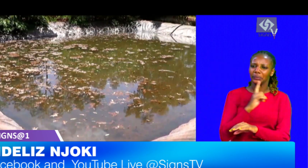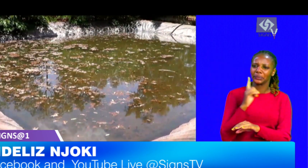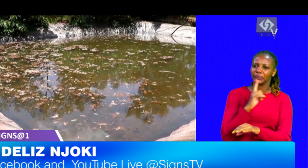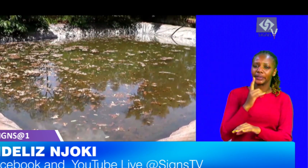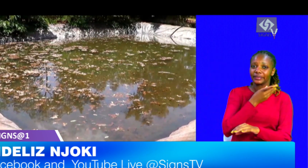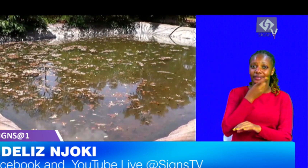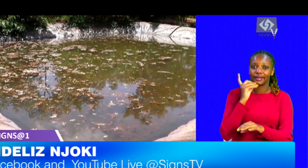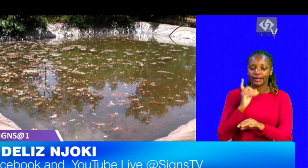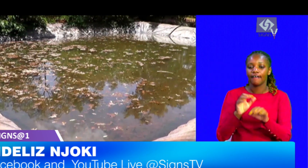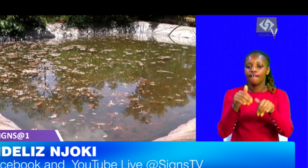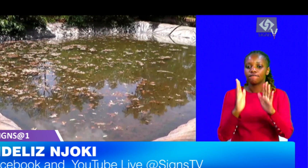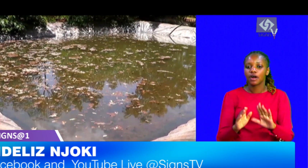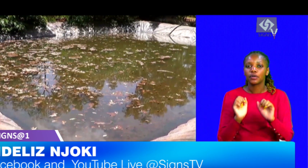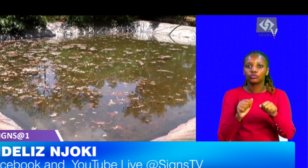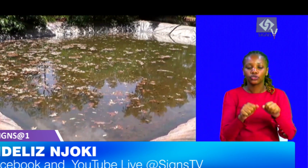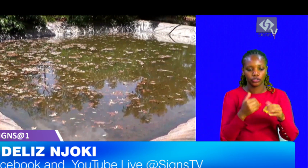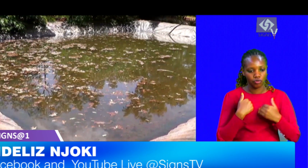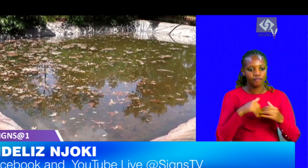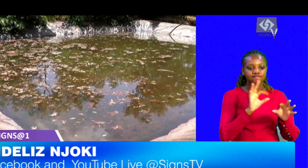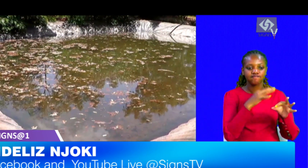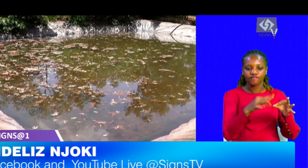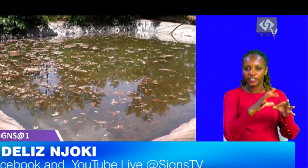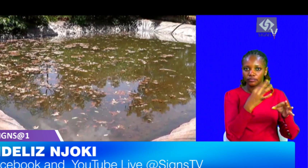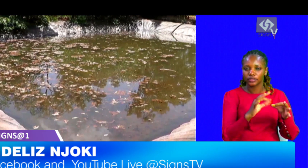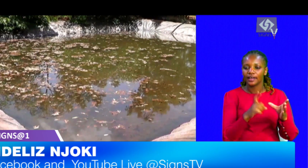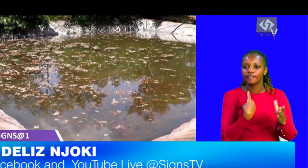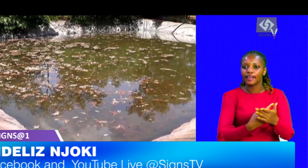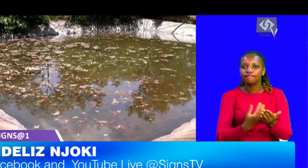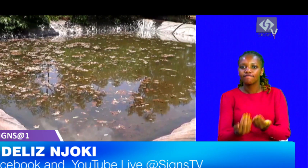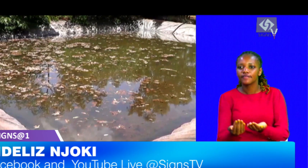kupanda hizo vegetables ili waweze kusupply, wakiweza kupata